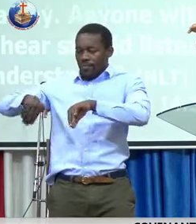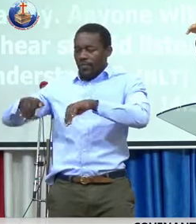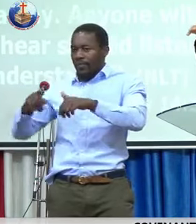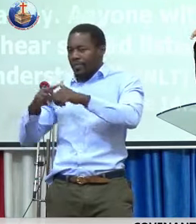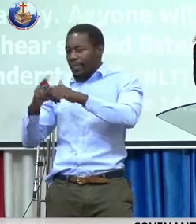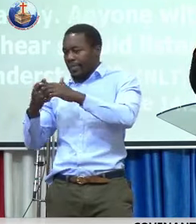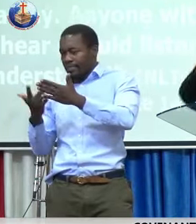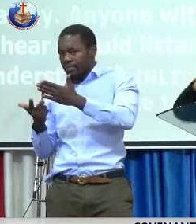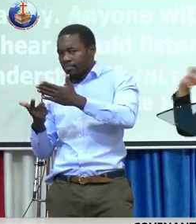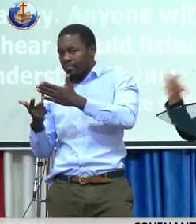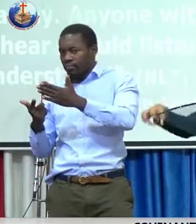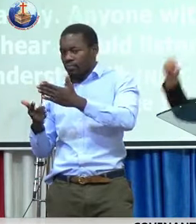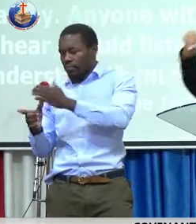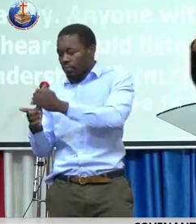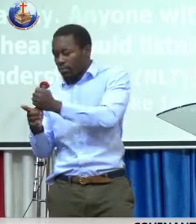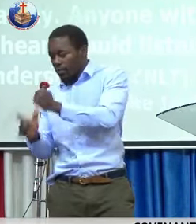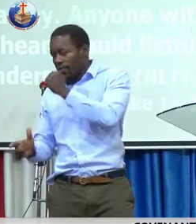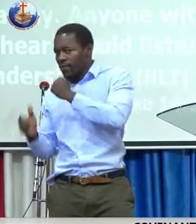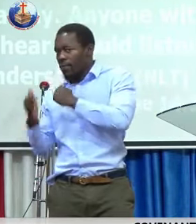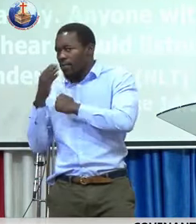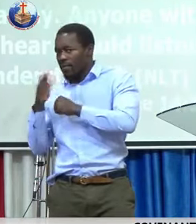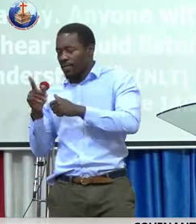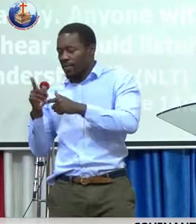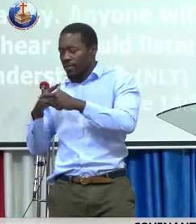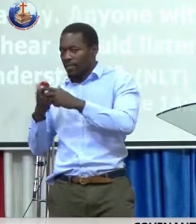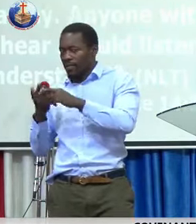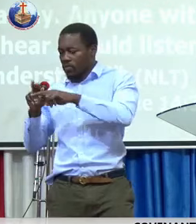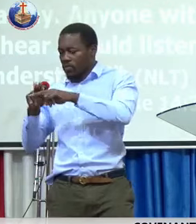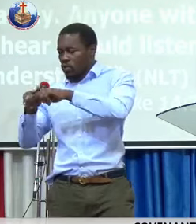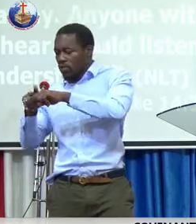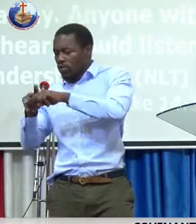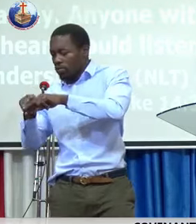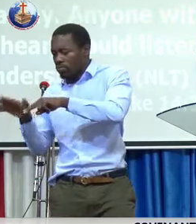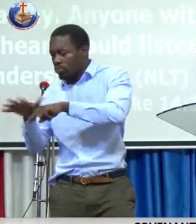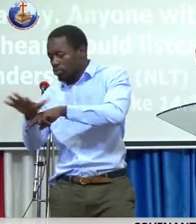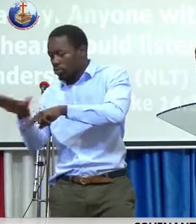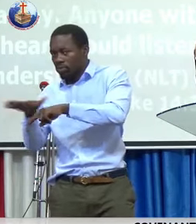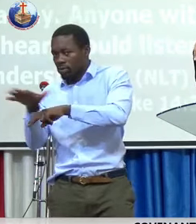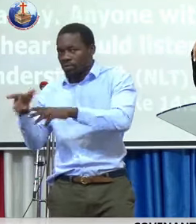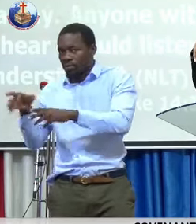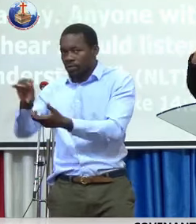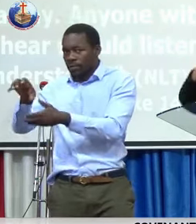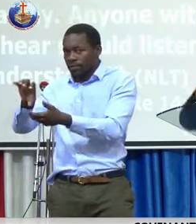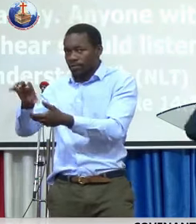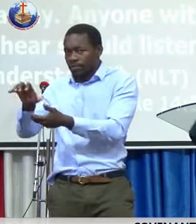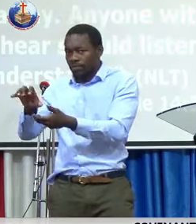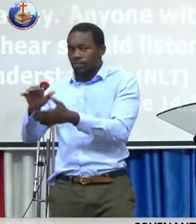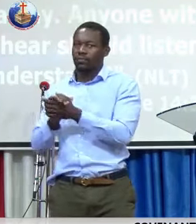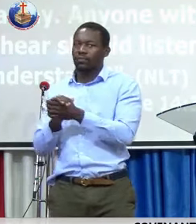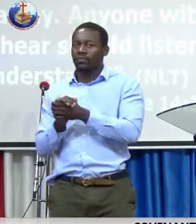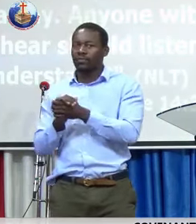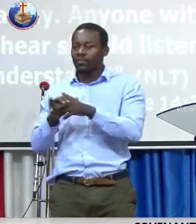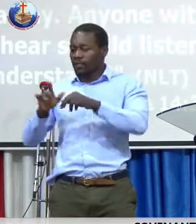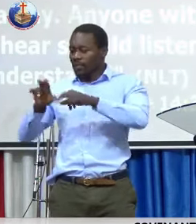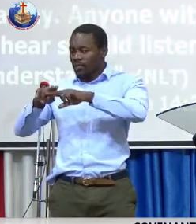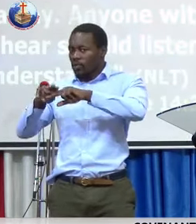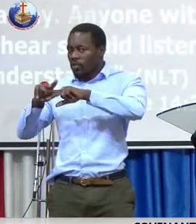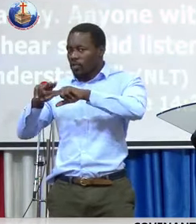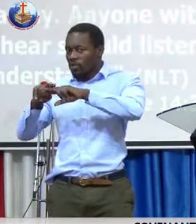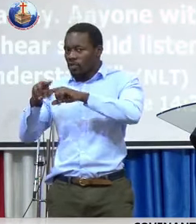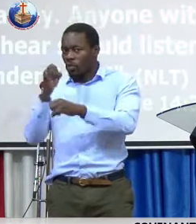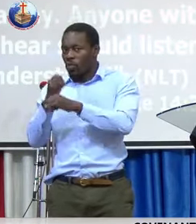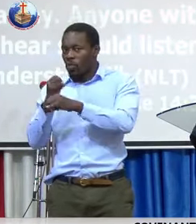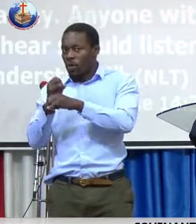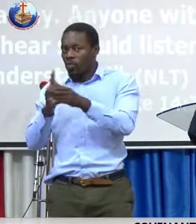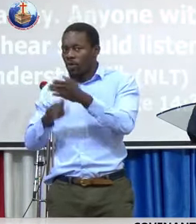themselves. Wangejisaidia huko. And then they would sprinkle that salt there. Kisha wangenyunyiza pale ile chumvi. What that salt was meant to do, kile chumvi